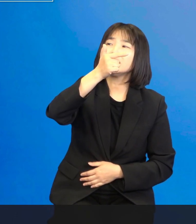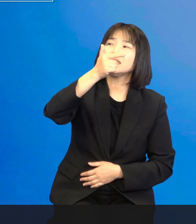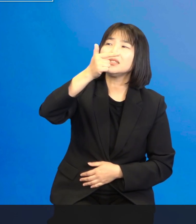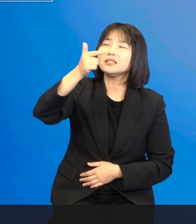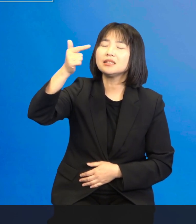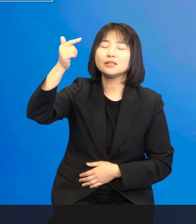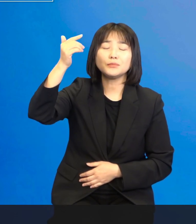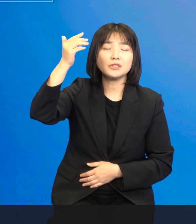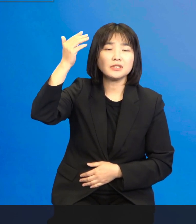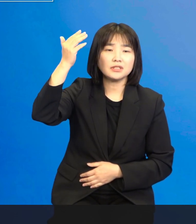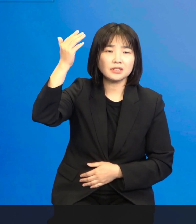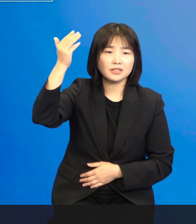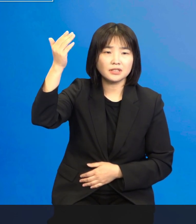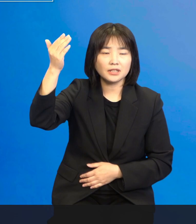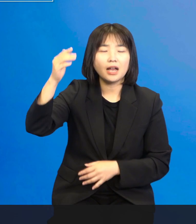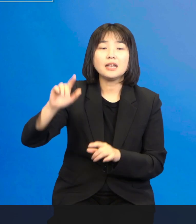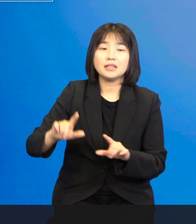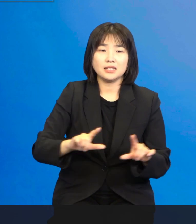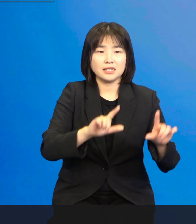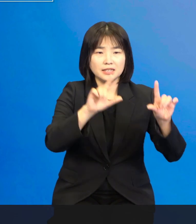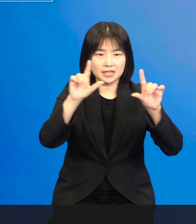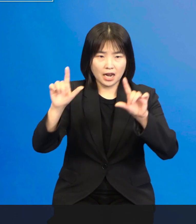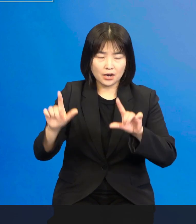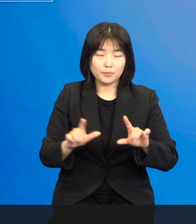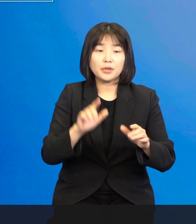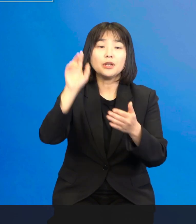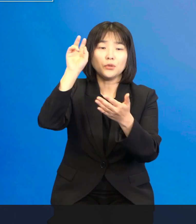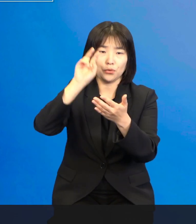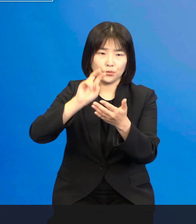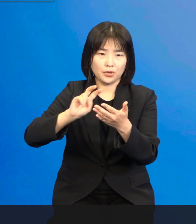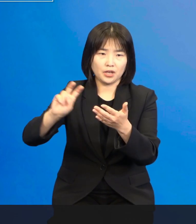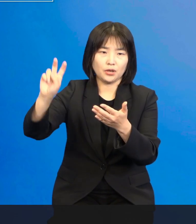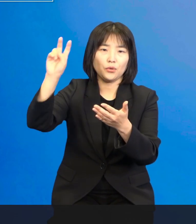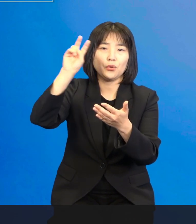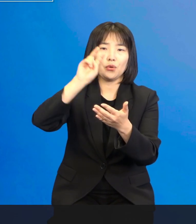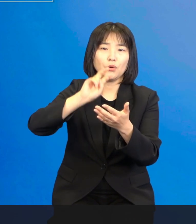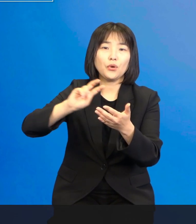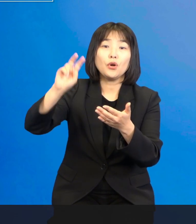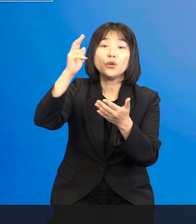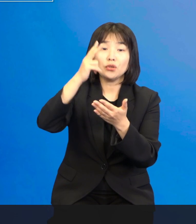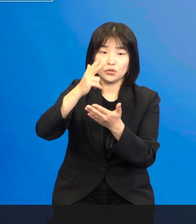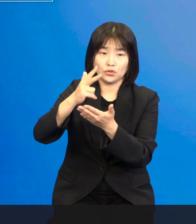아버지의 크심을 이 삶의 노래로